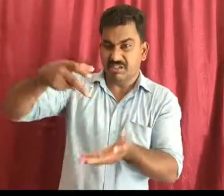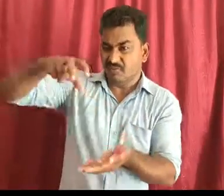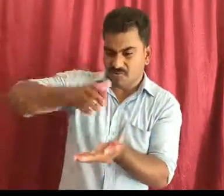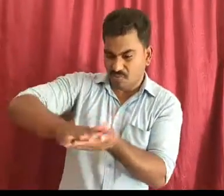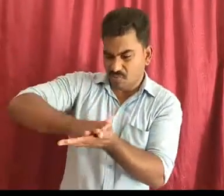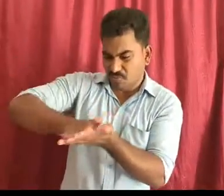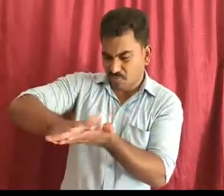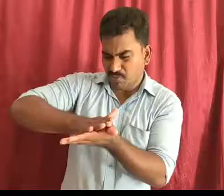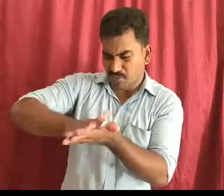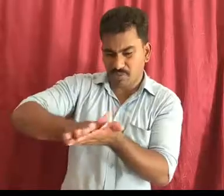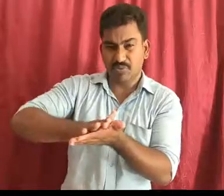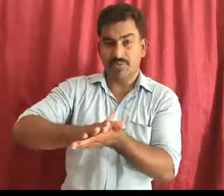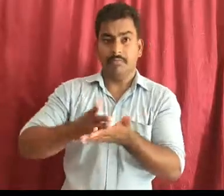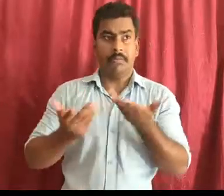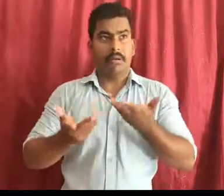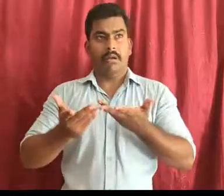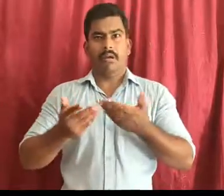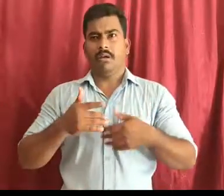കഴുകുക.